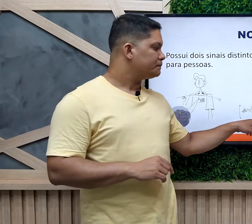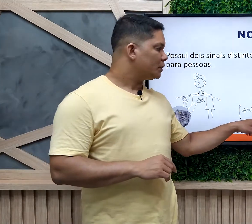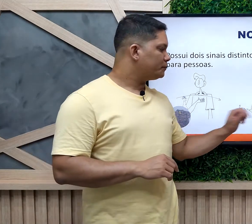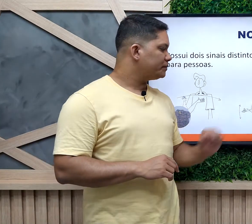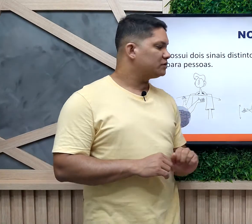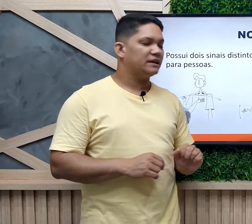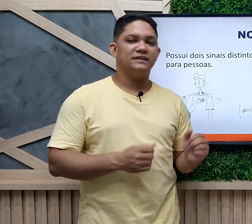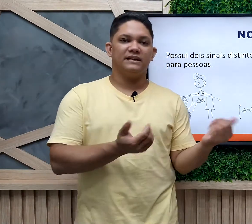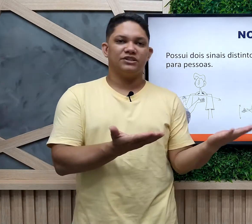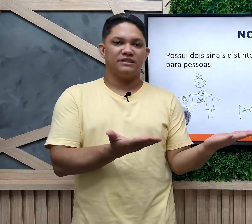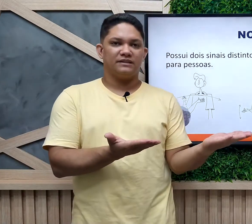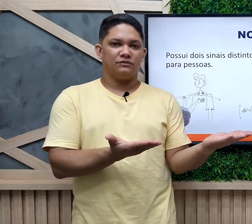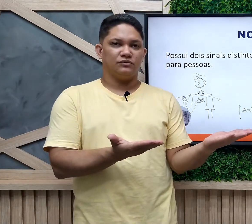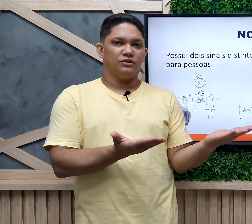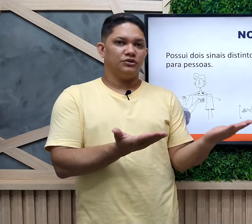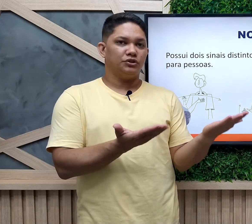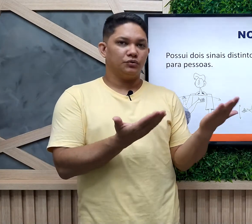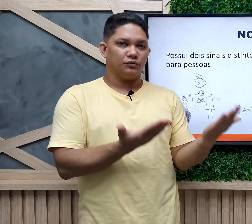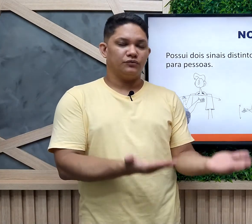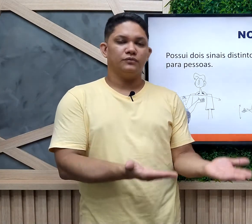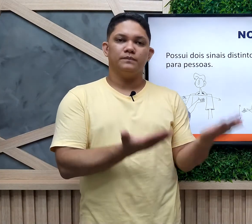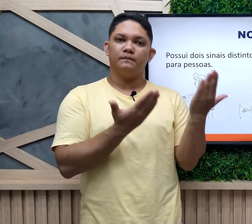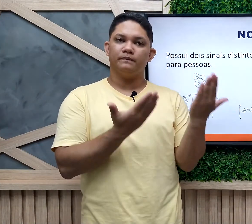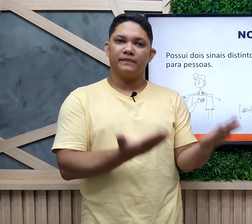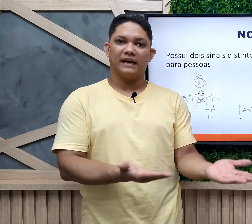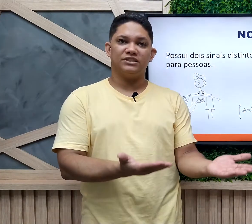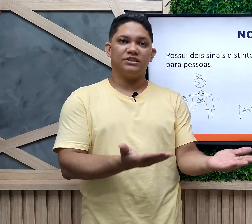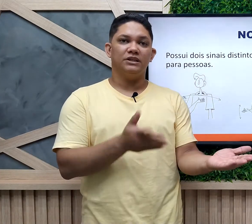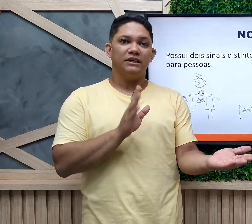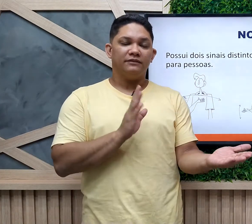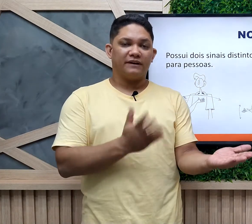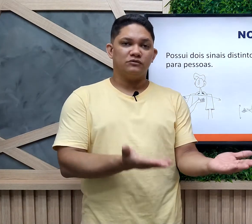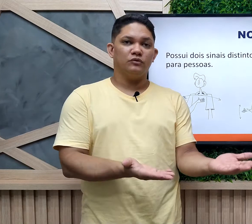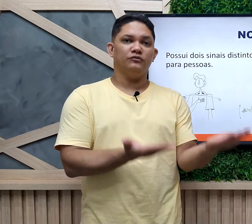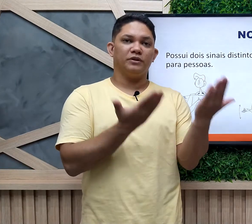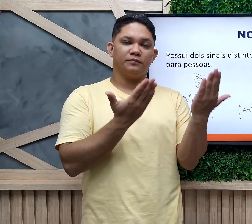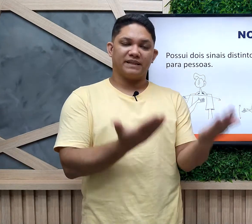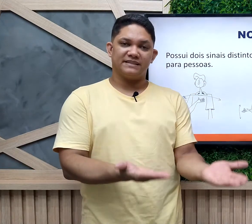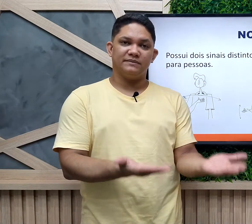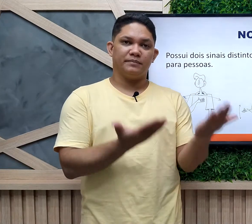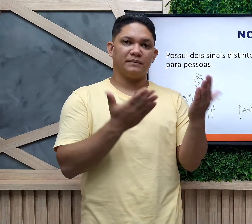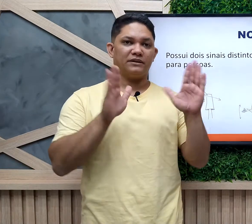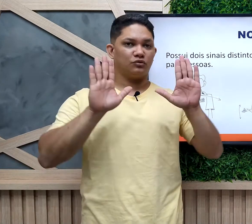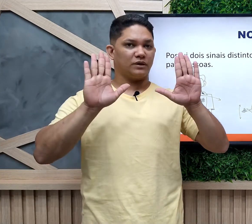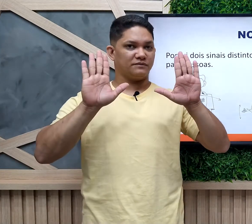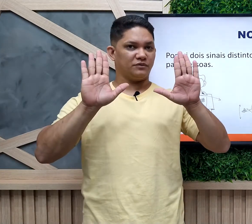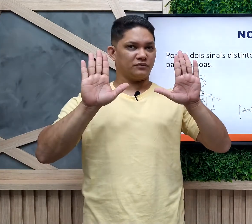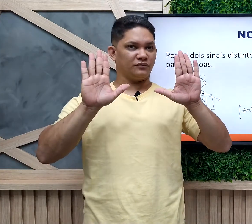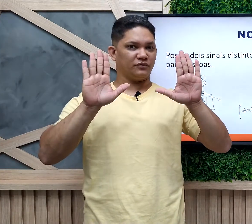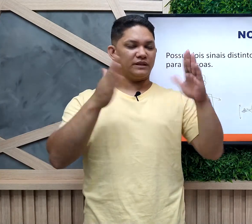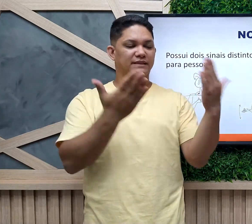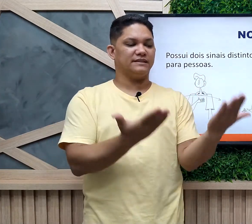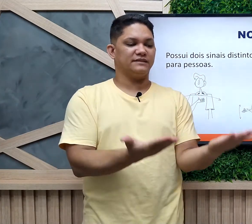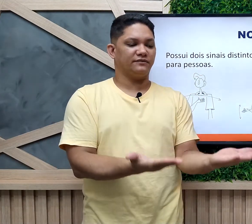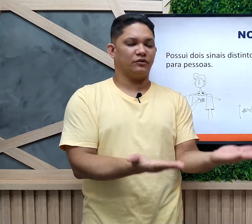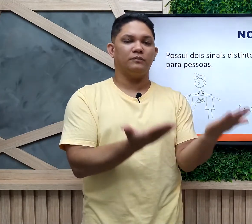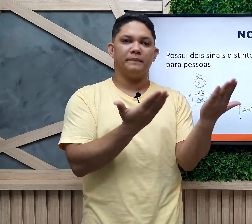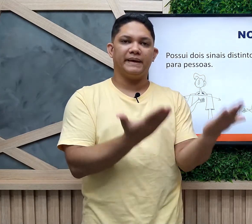O primeiro deles é este sinal de novo. A gente faz um movimento para cima e para baixo com as mãos configuradas dessa forma,